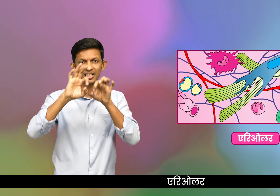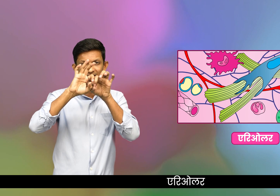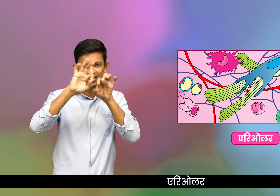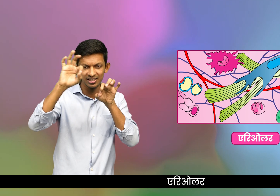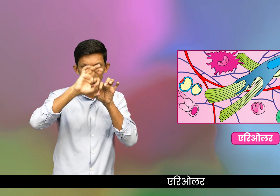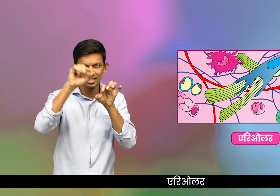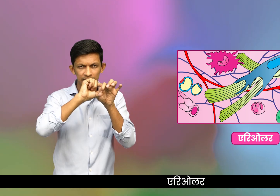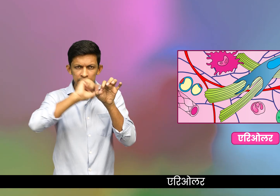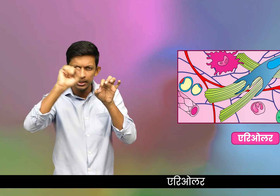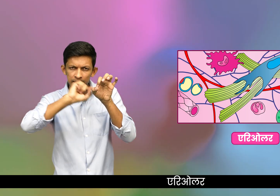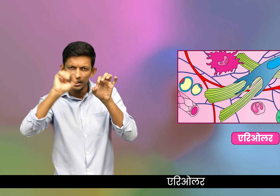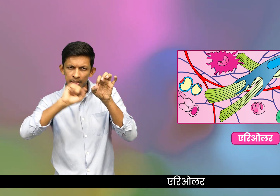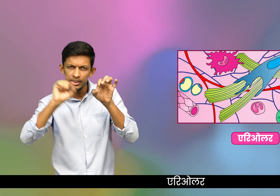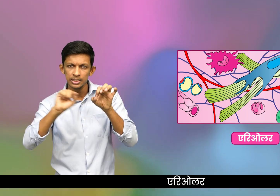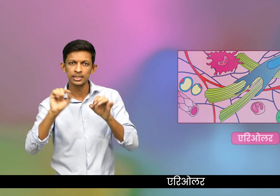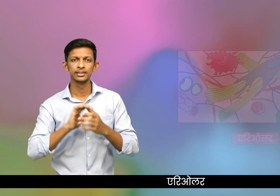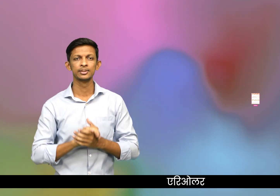एरिओलर,